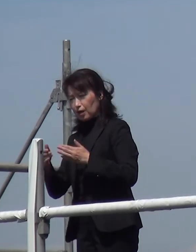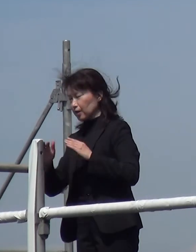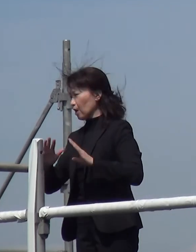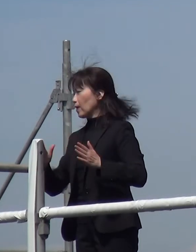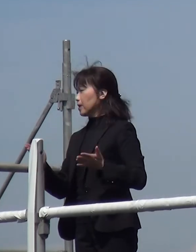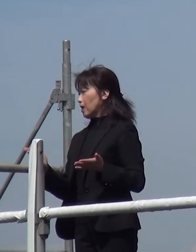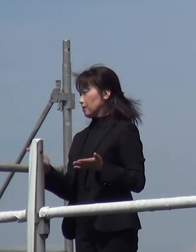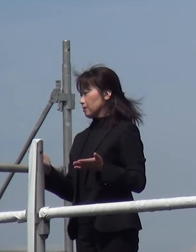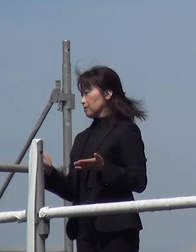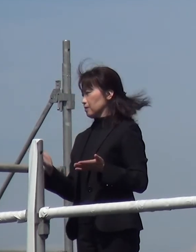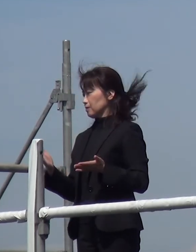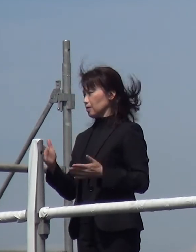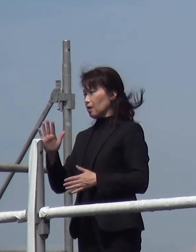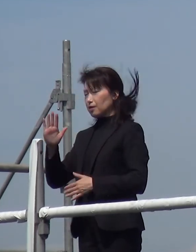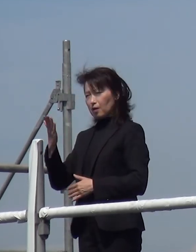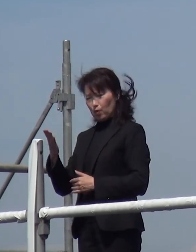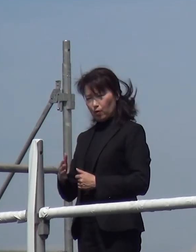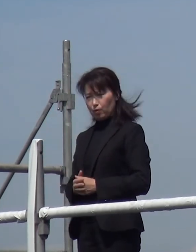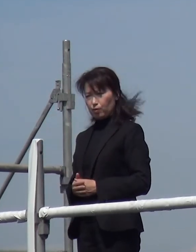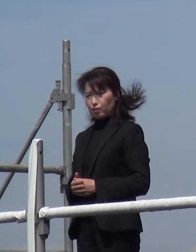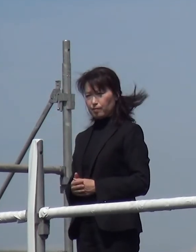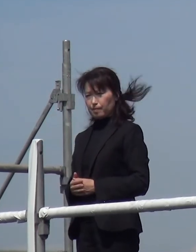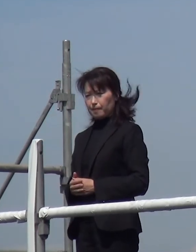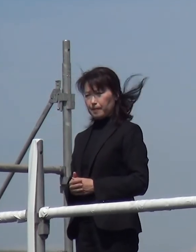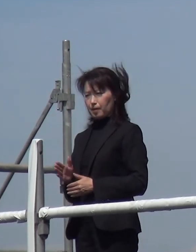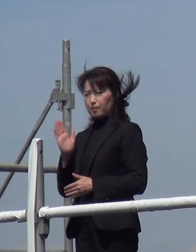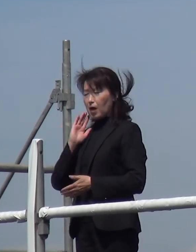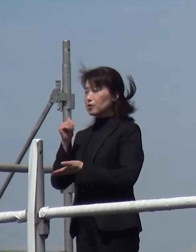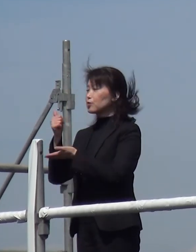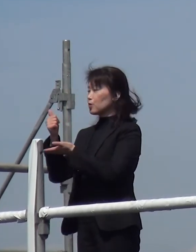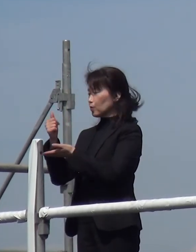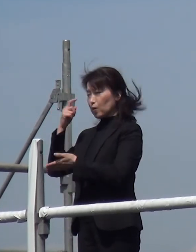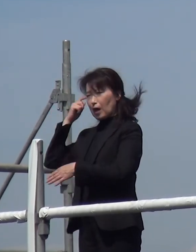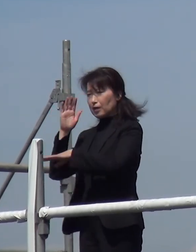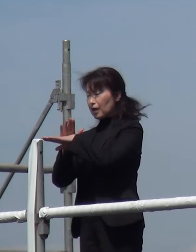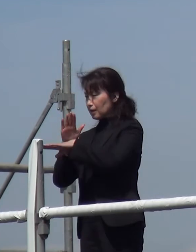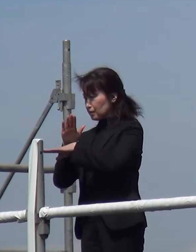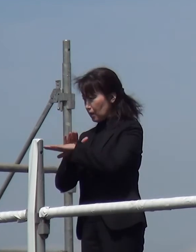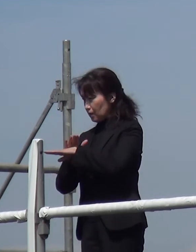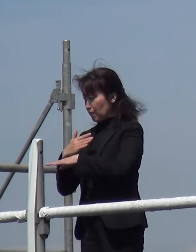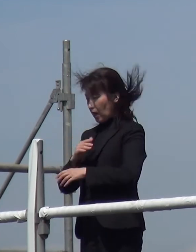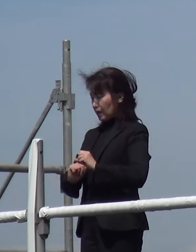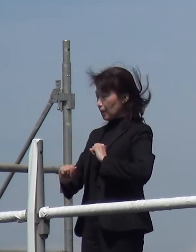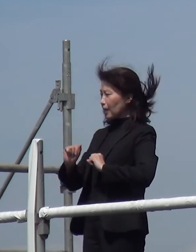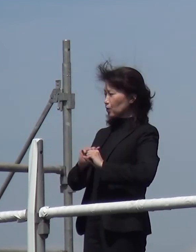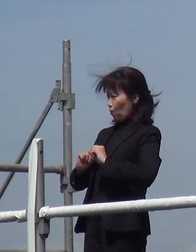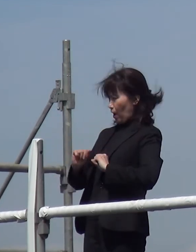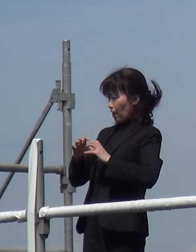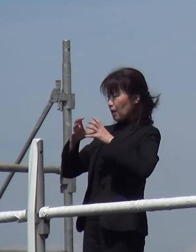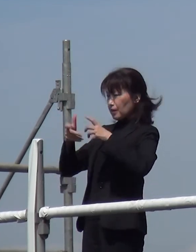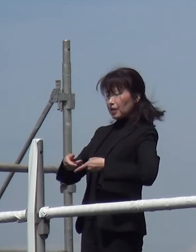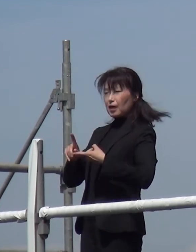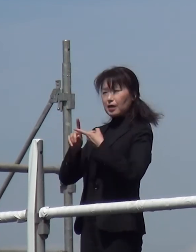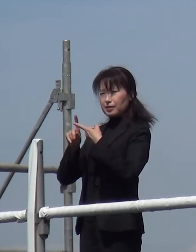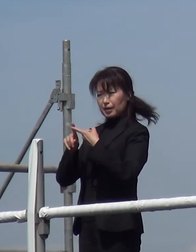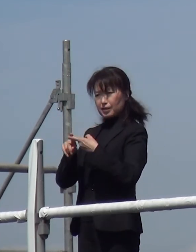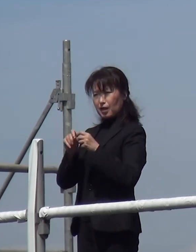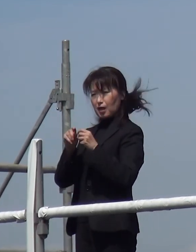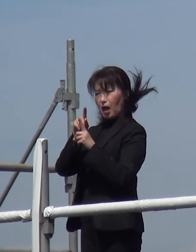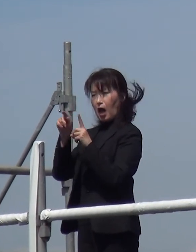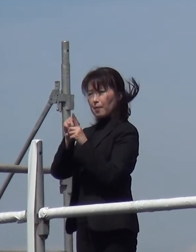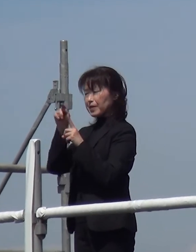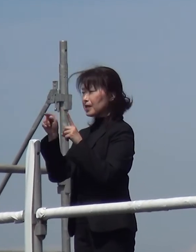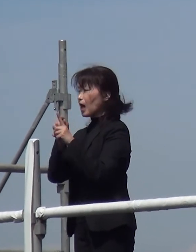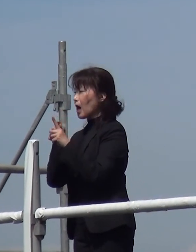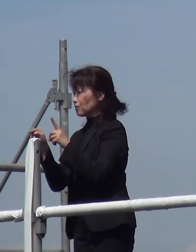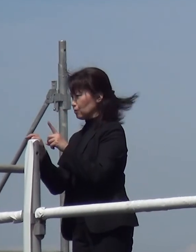。しかもですね、安倍のこの考え方、この態度は世界的な宣伝として